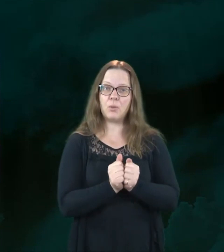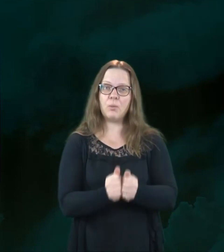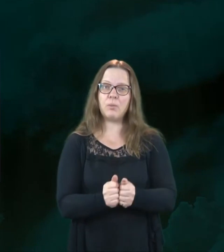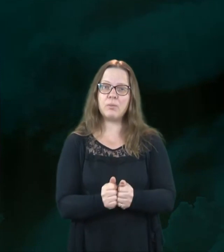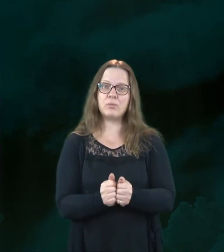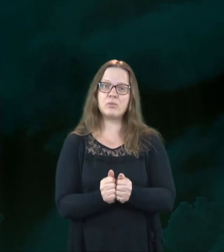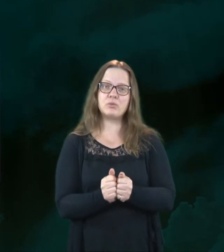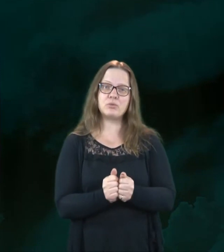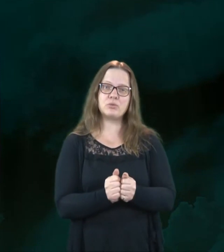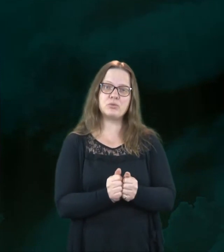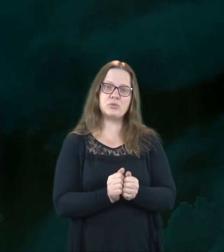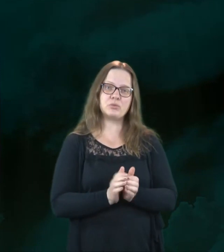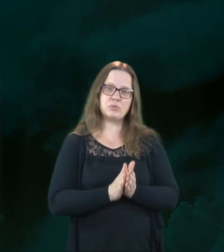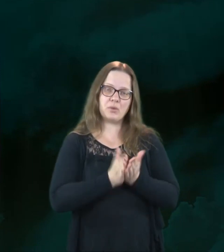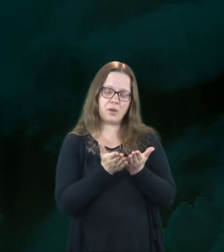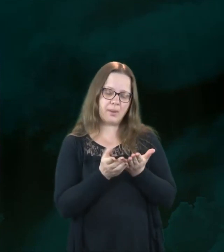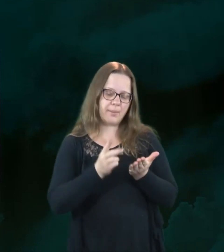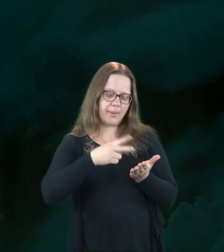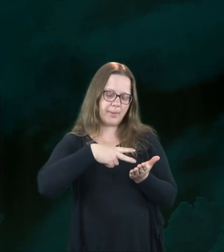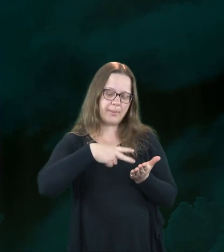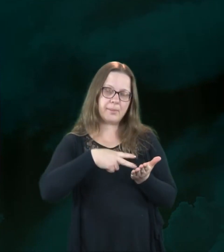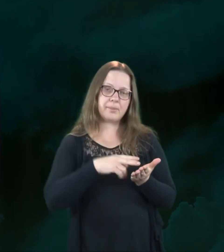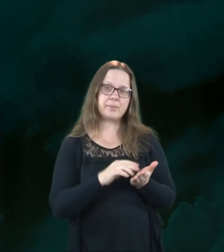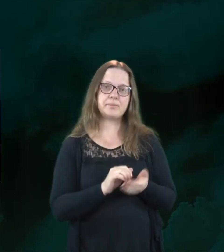em 2 Coríntios capítulo 10,